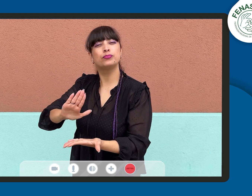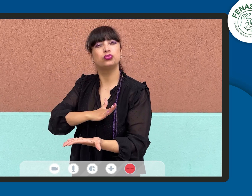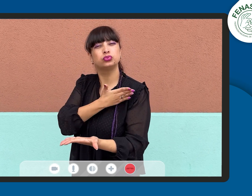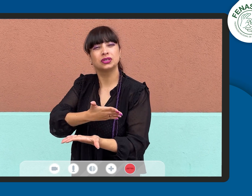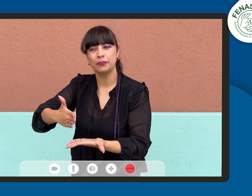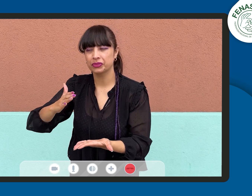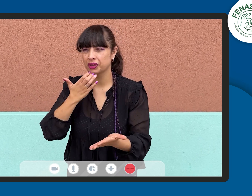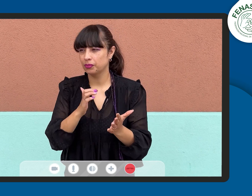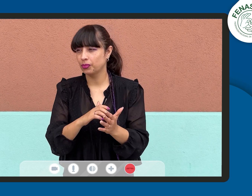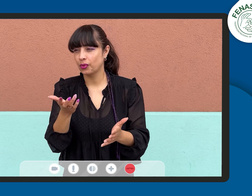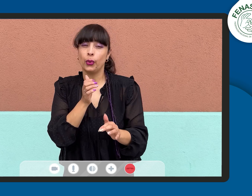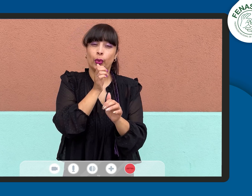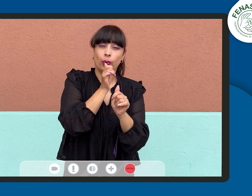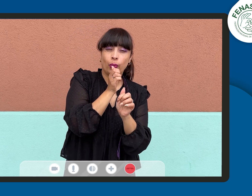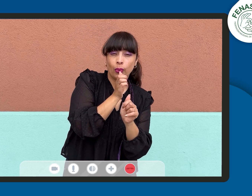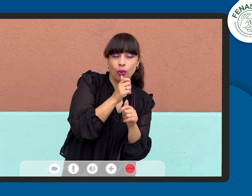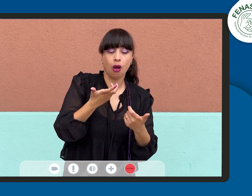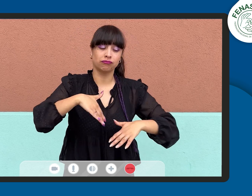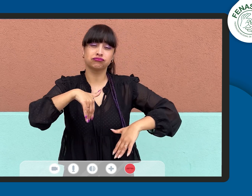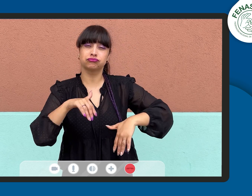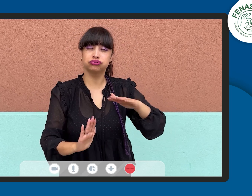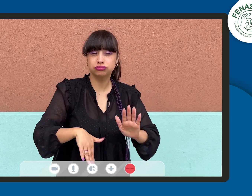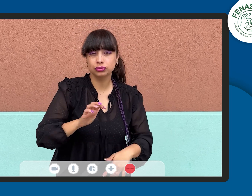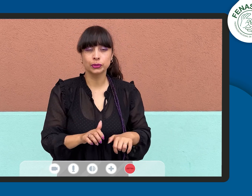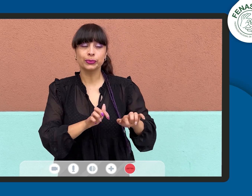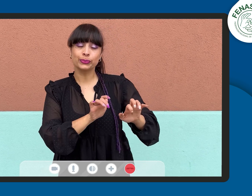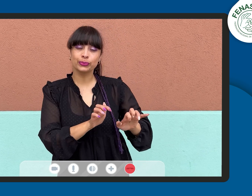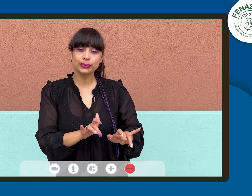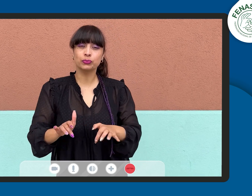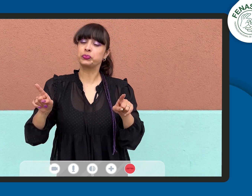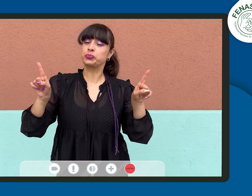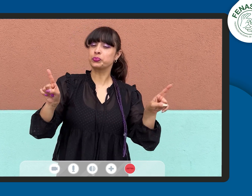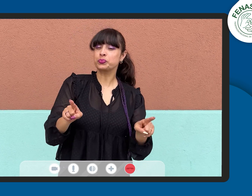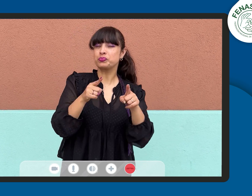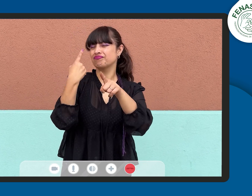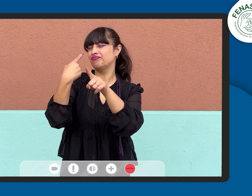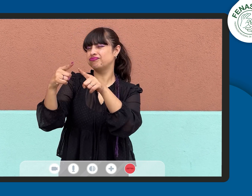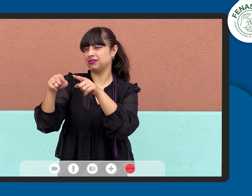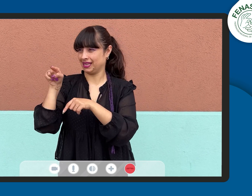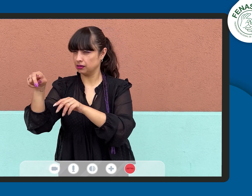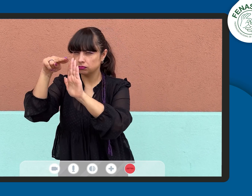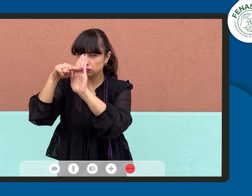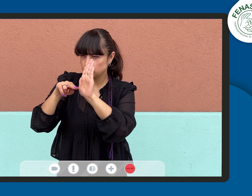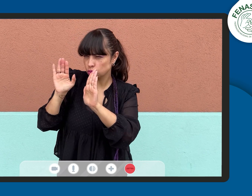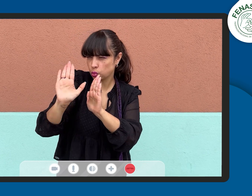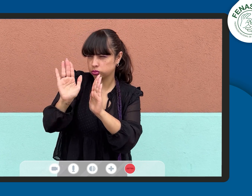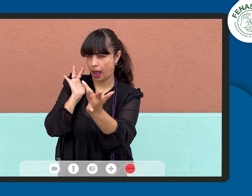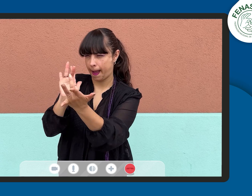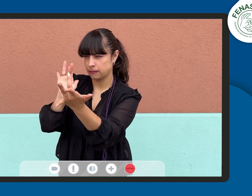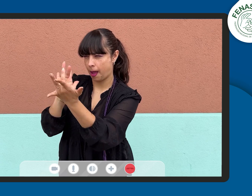música encontramos, por ejemplo, a flautistas, percusionistas, pianistas y directores, entre otros, y cada